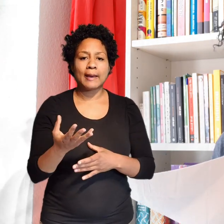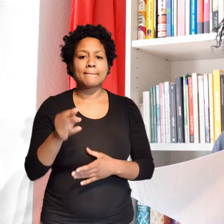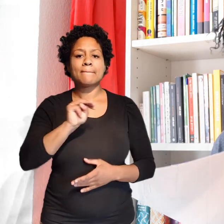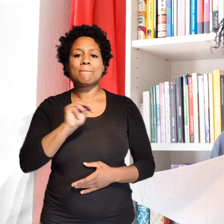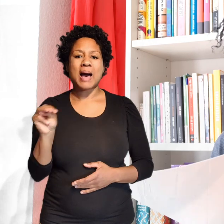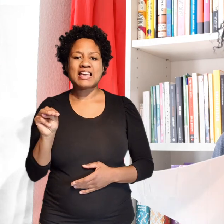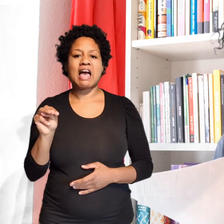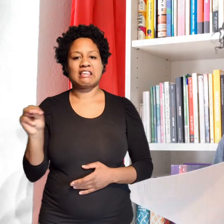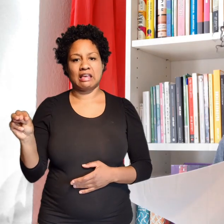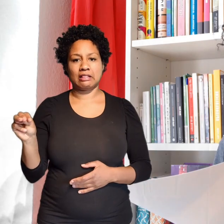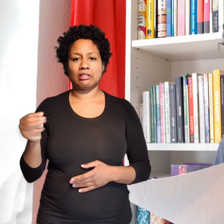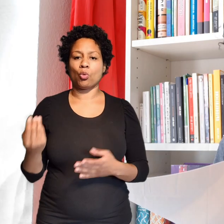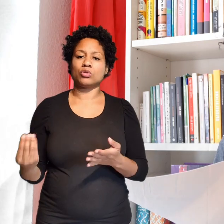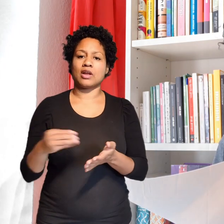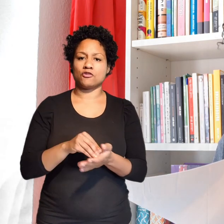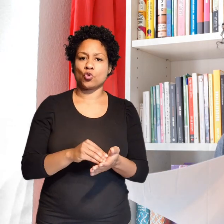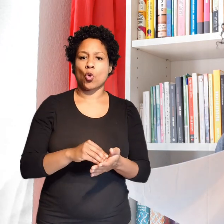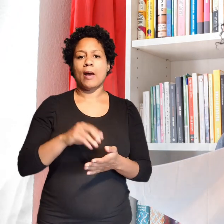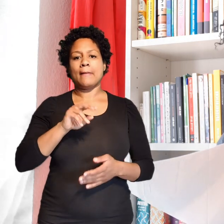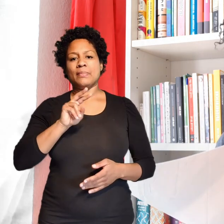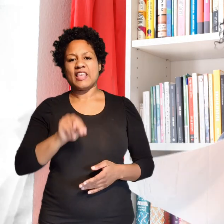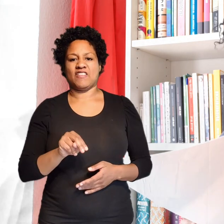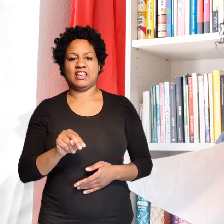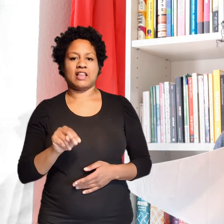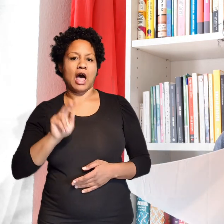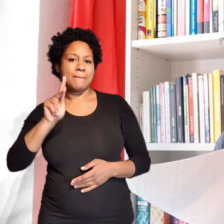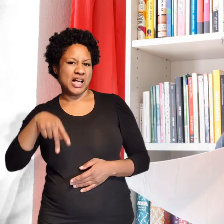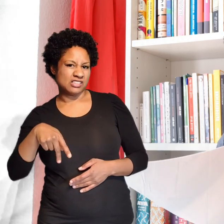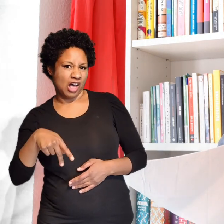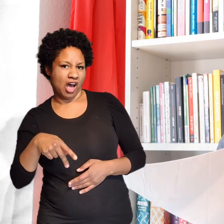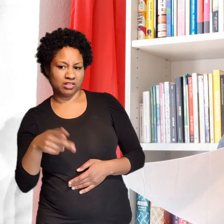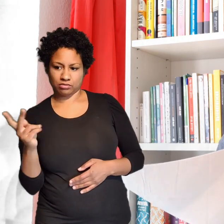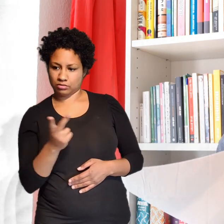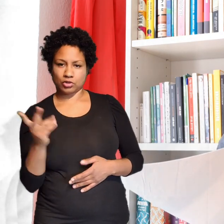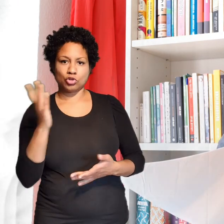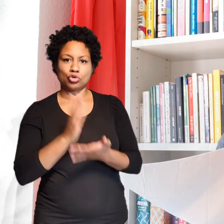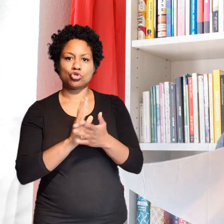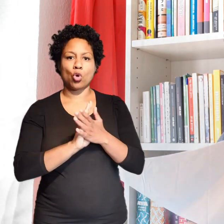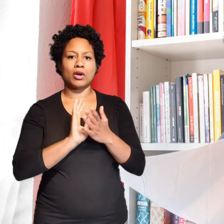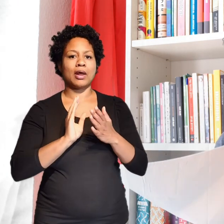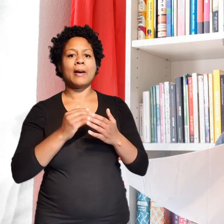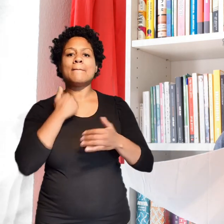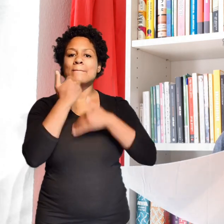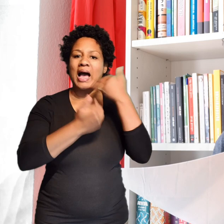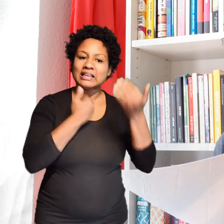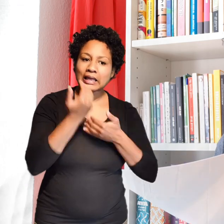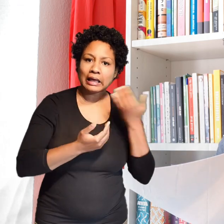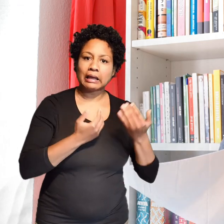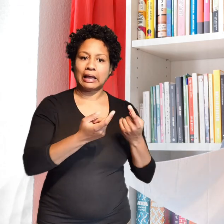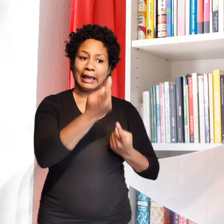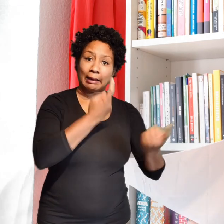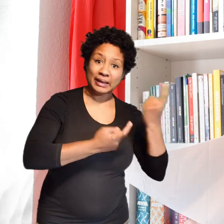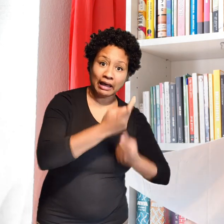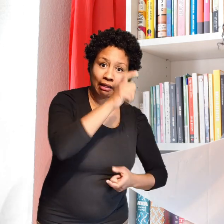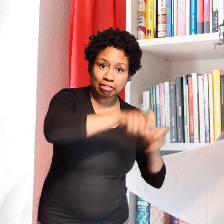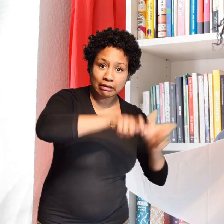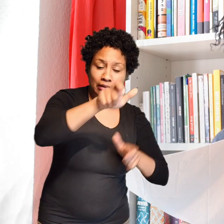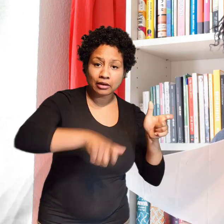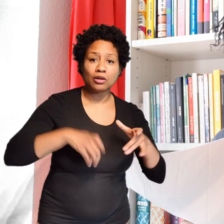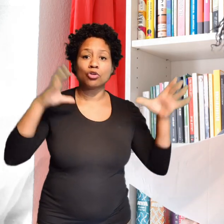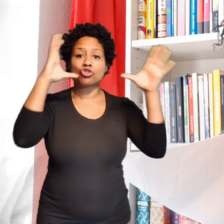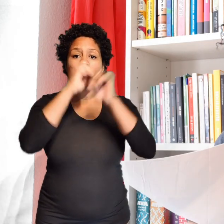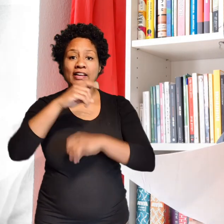und Nivedita Prasad, sind Beiträge von Immigrantinnen, schwarzen Deutschen,